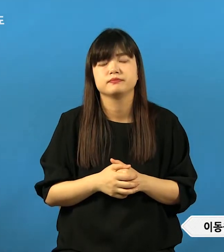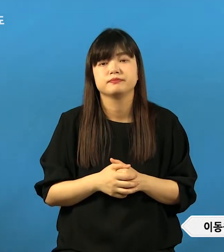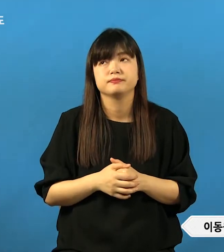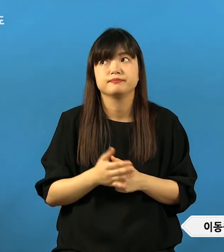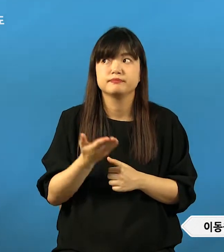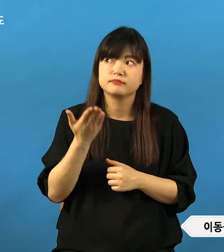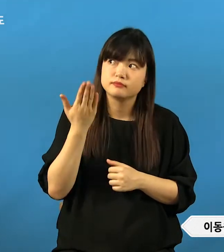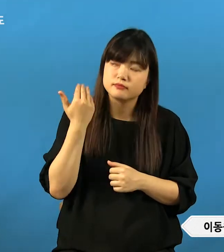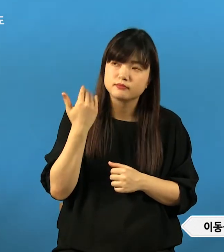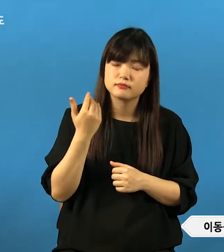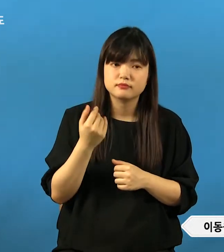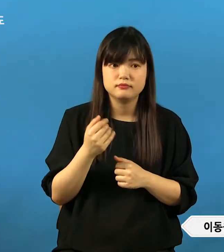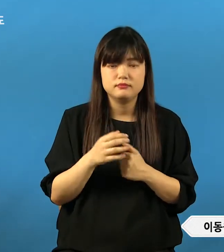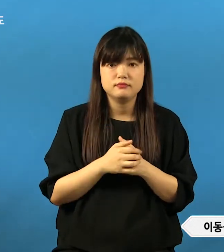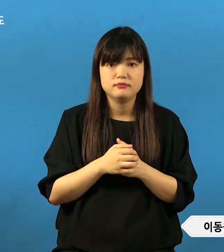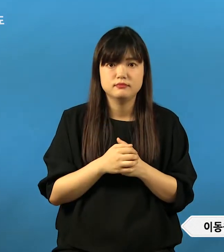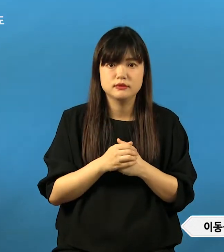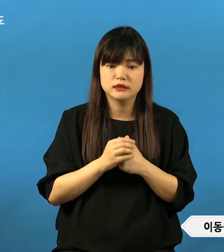지난달에요,